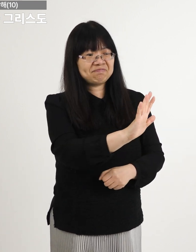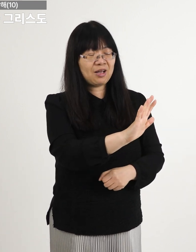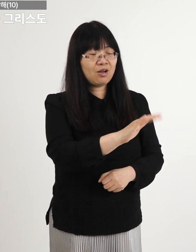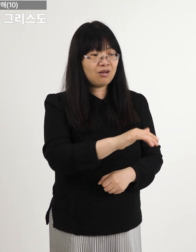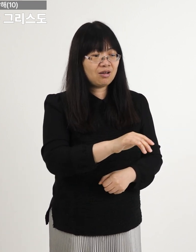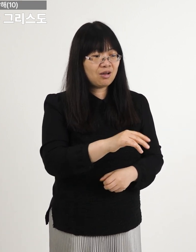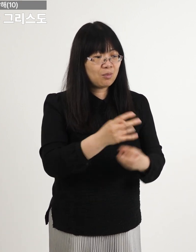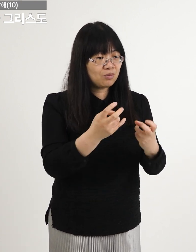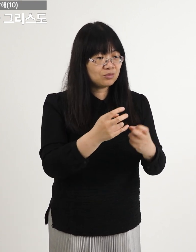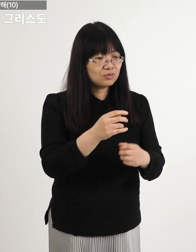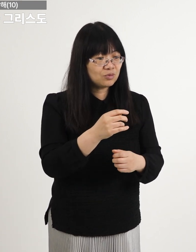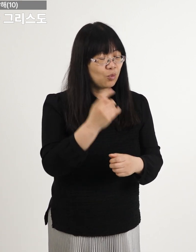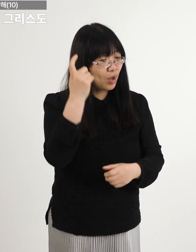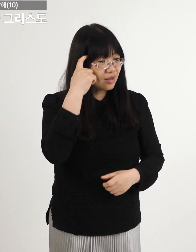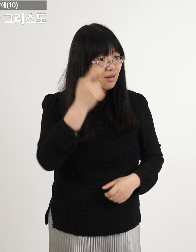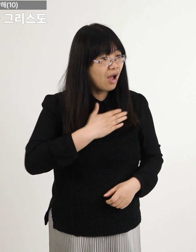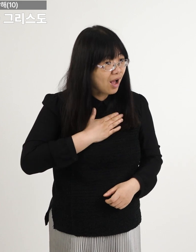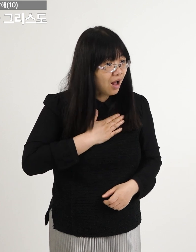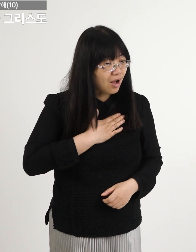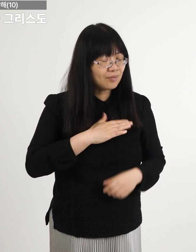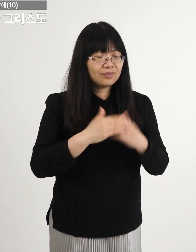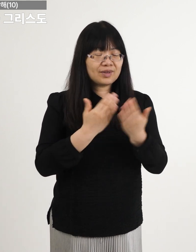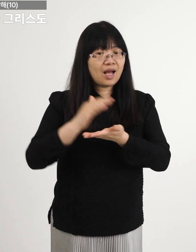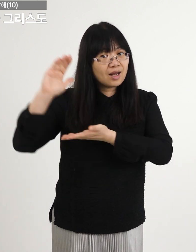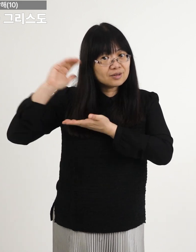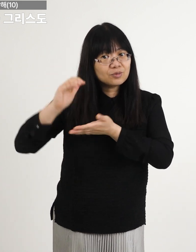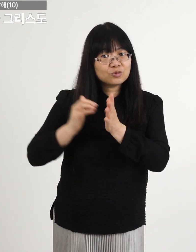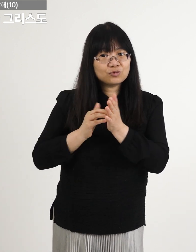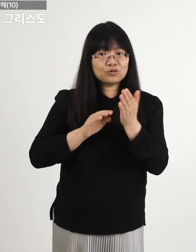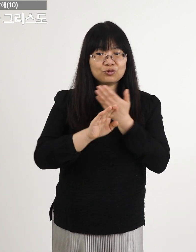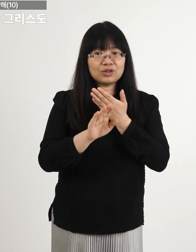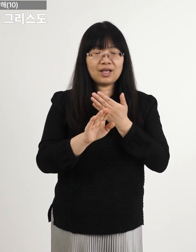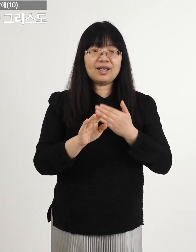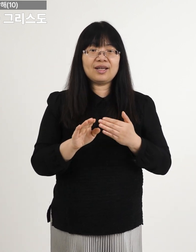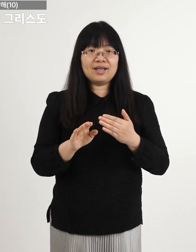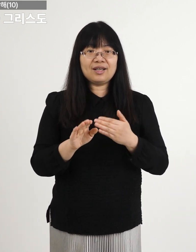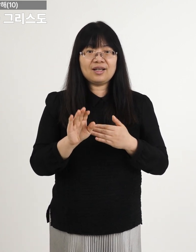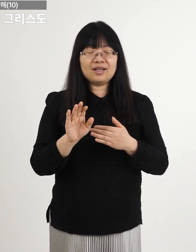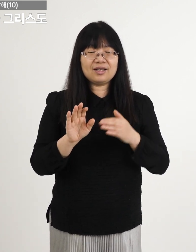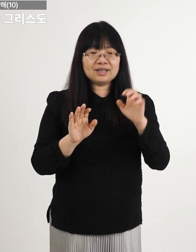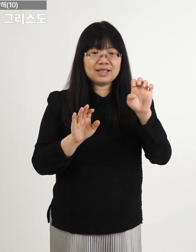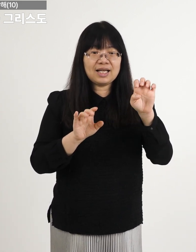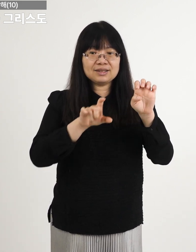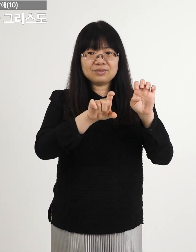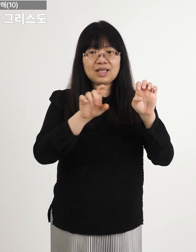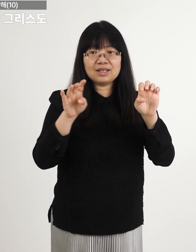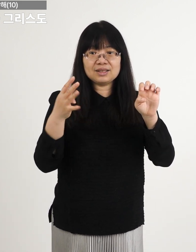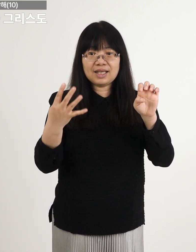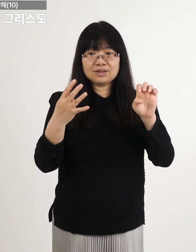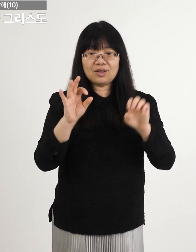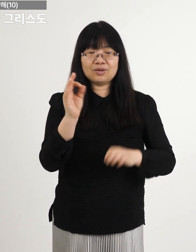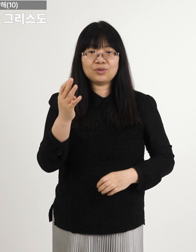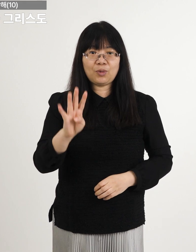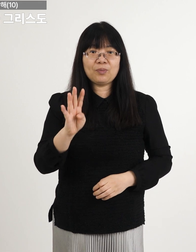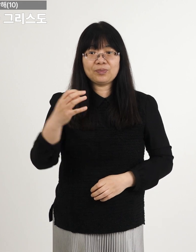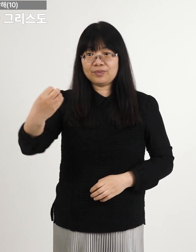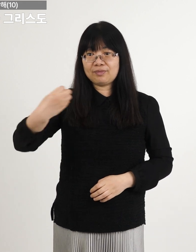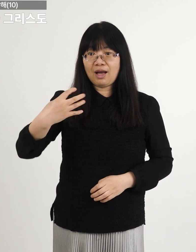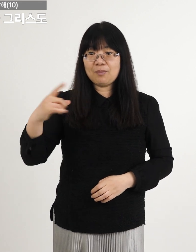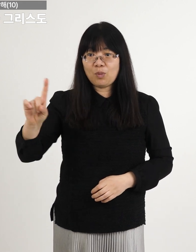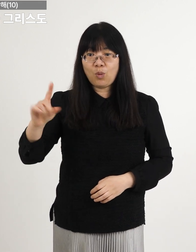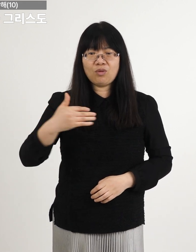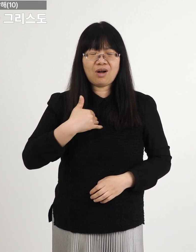듣고 나서 욥이 40장 4절을 보시면 이렇게 대답을 꺼냈죠.